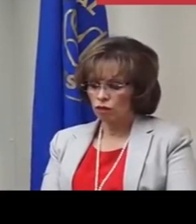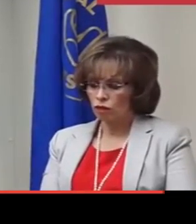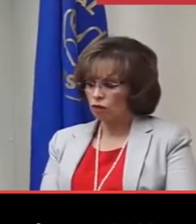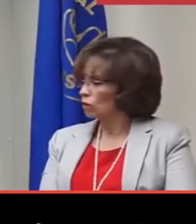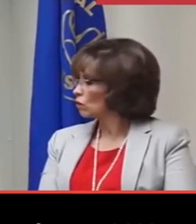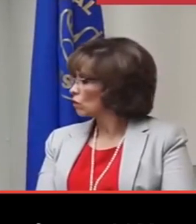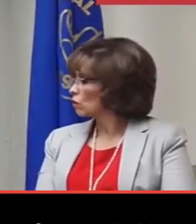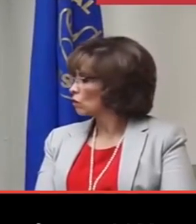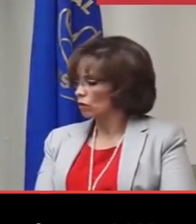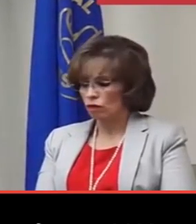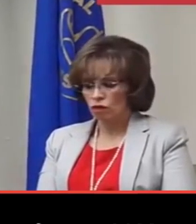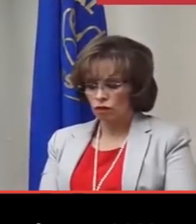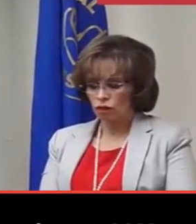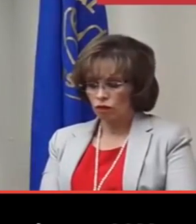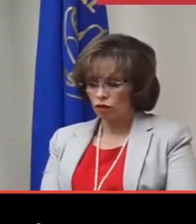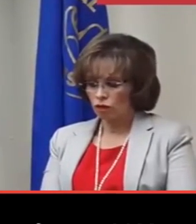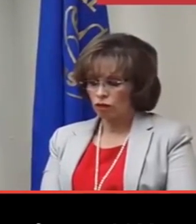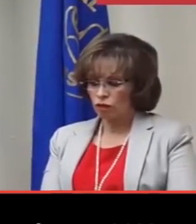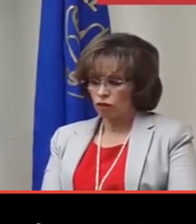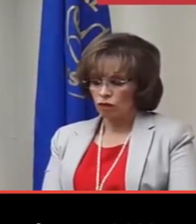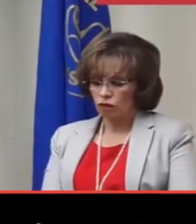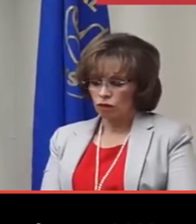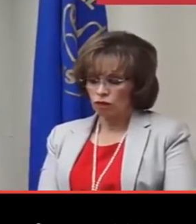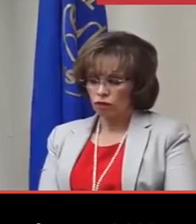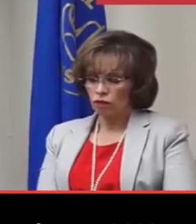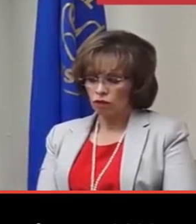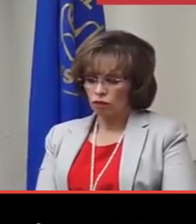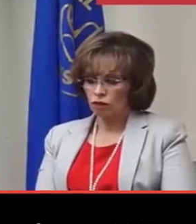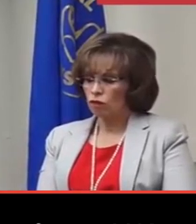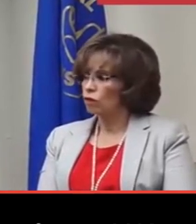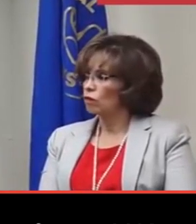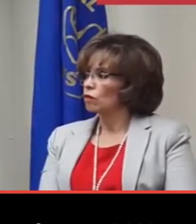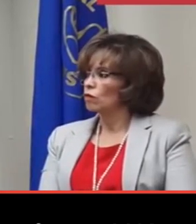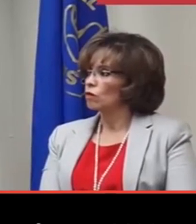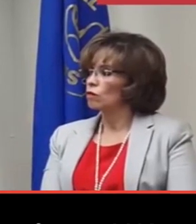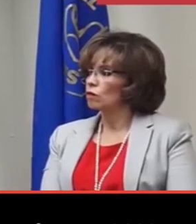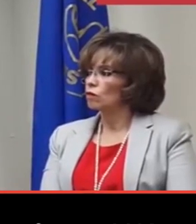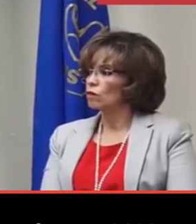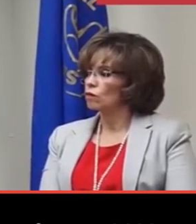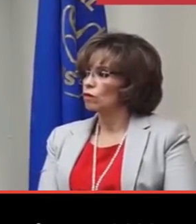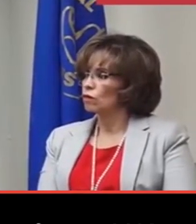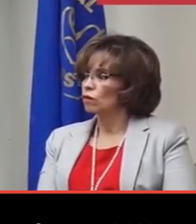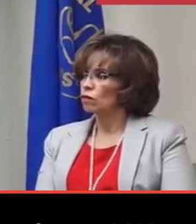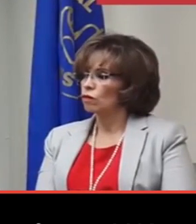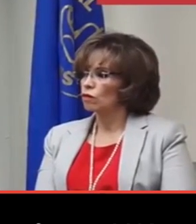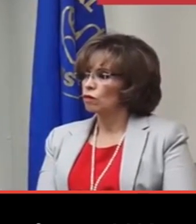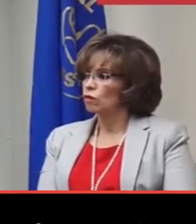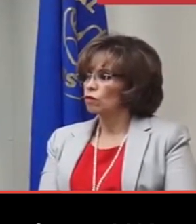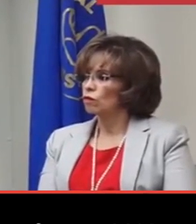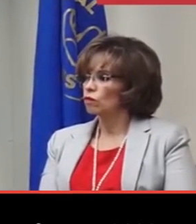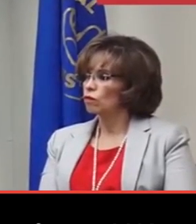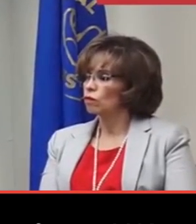Se consolida un laboratorio único de histocompatibilidad. Esto quiere decir que son pruebas especiales para determinar cuál es la persona que